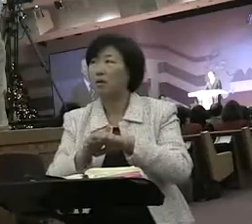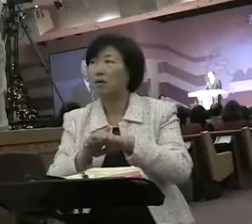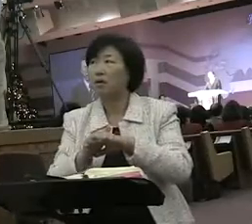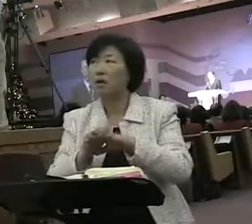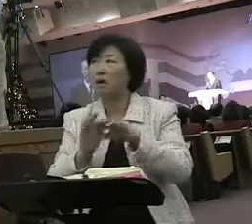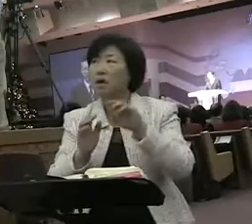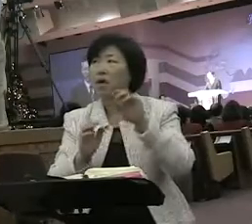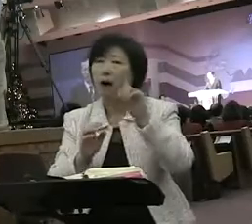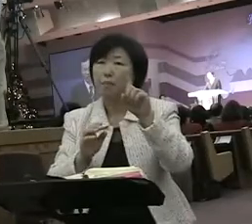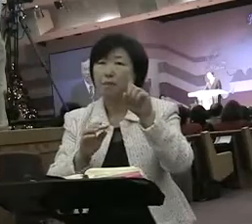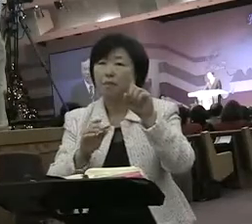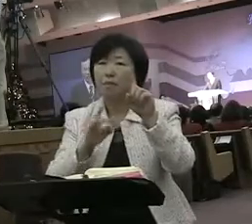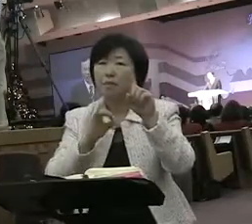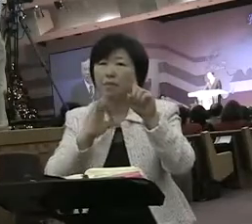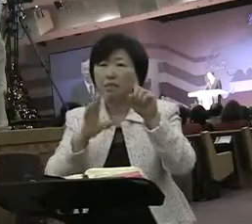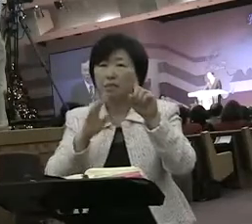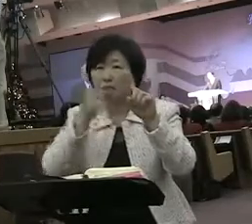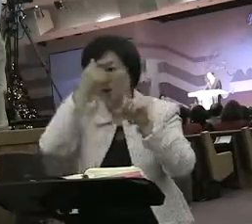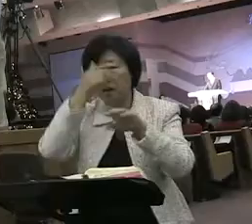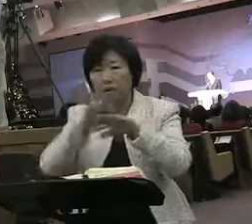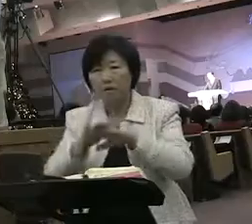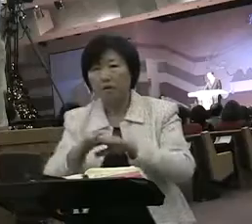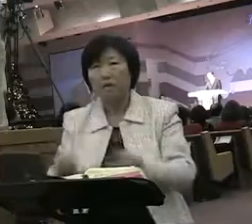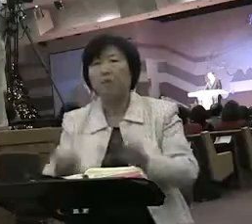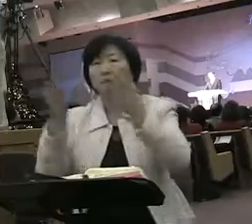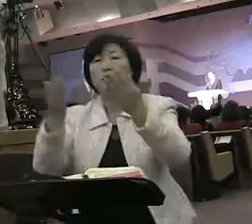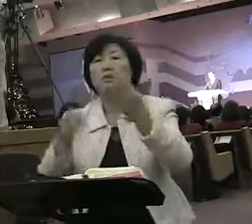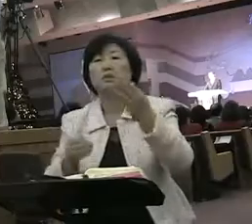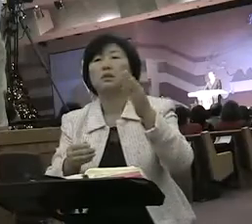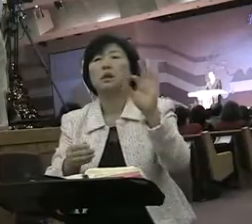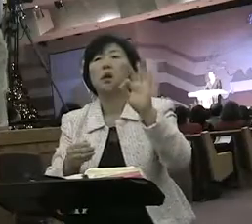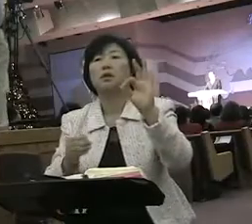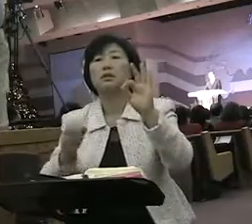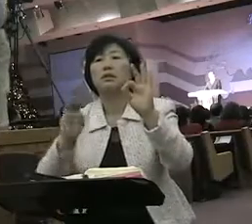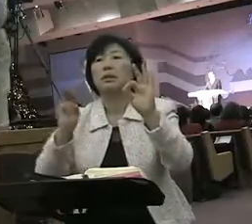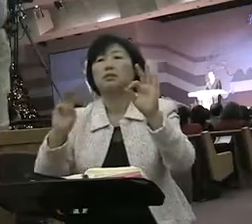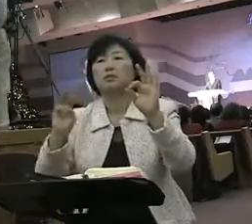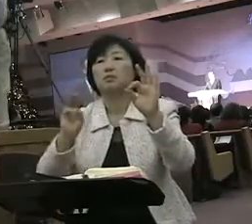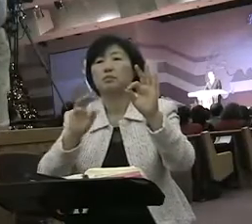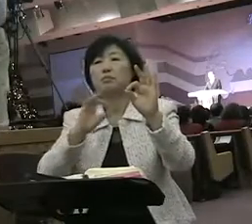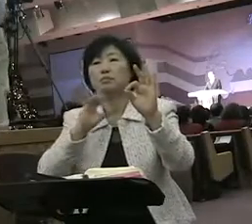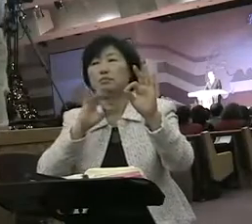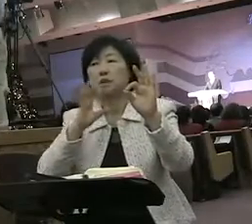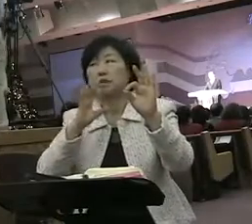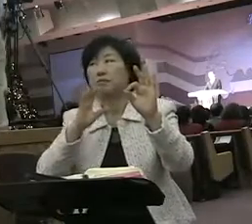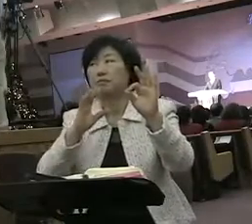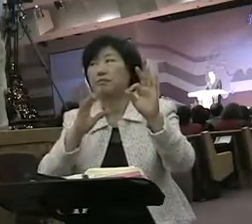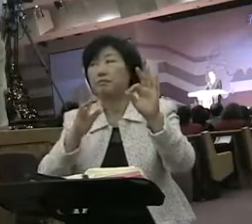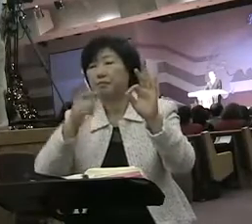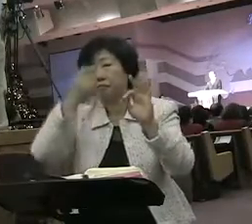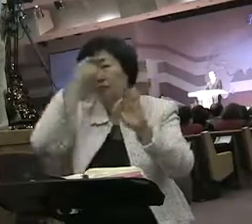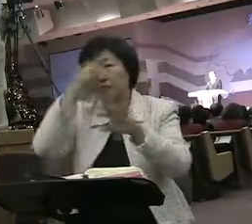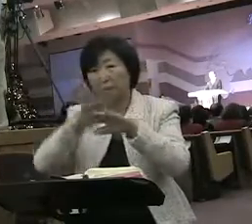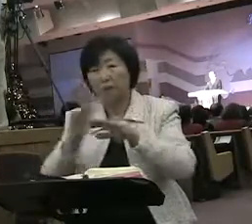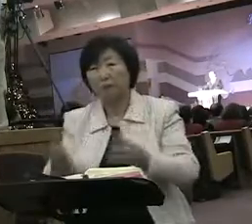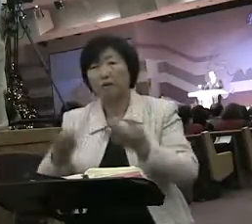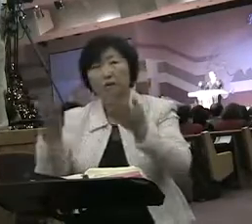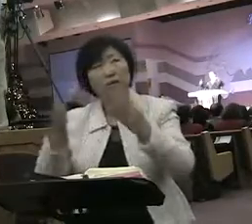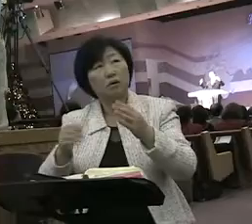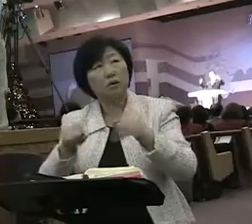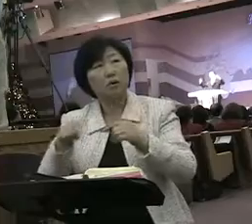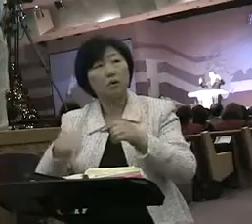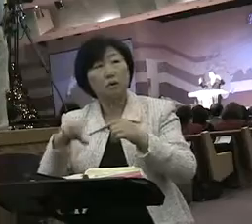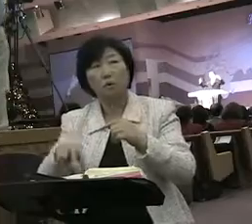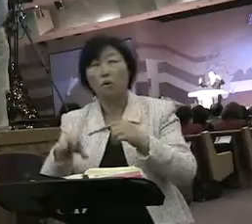한 번에 우리가 예배를 드릴 것입니다. 10시 반입니다. 10시 반 꼭 기억하시고 10시 반에 오셔서 아마